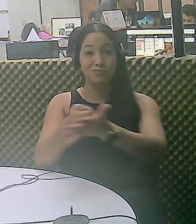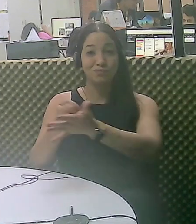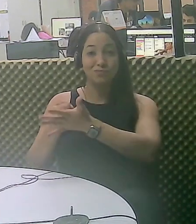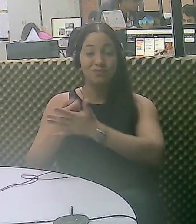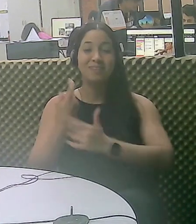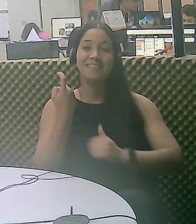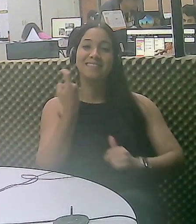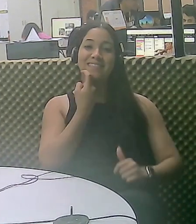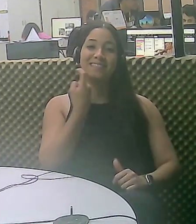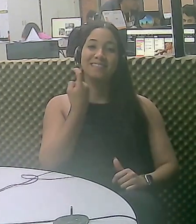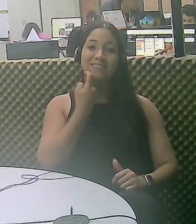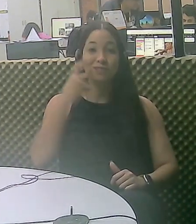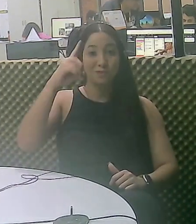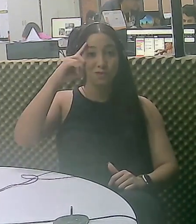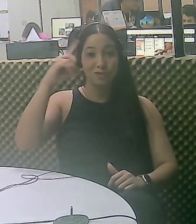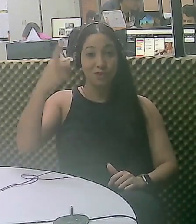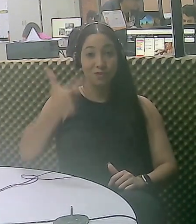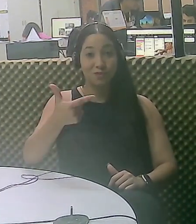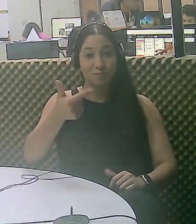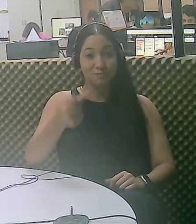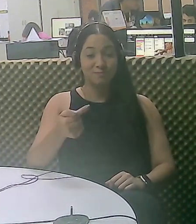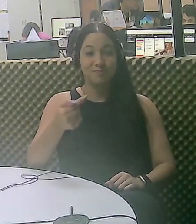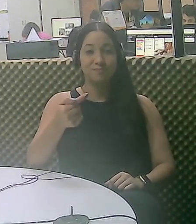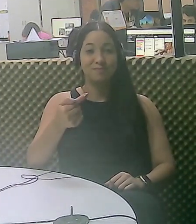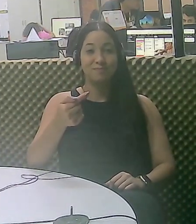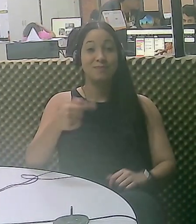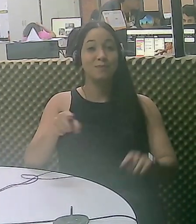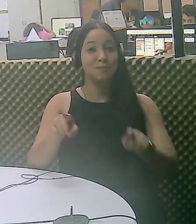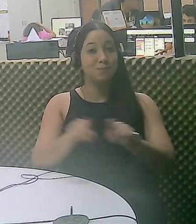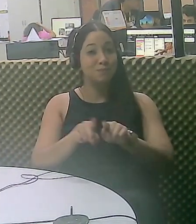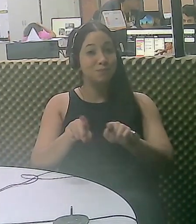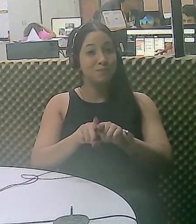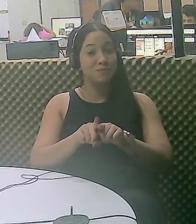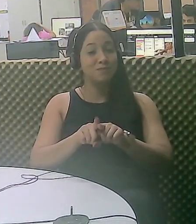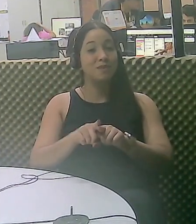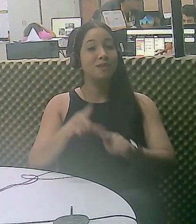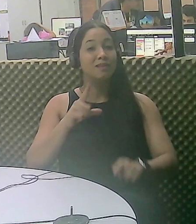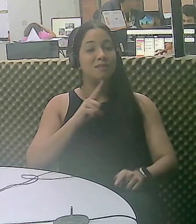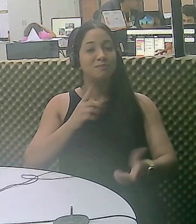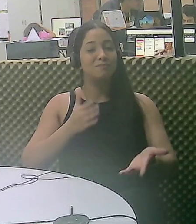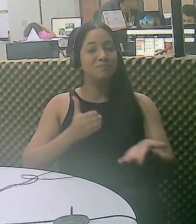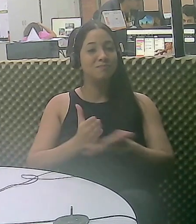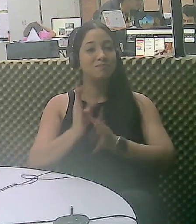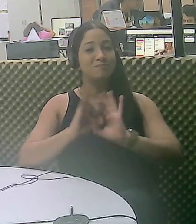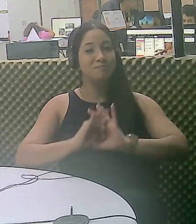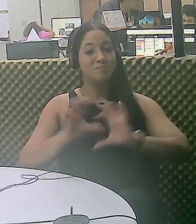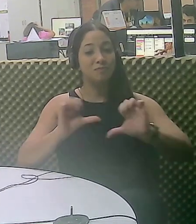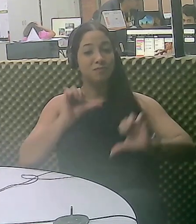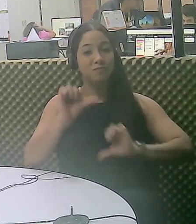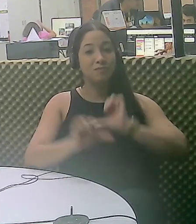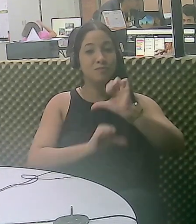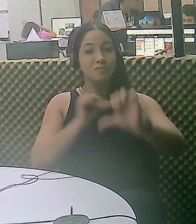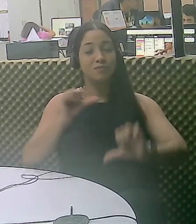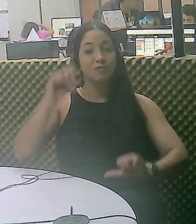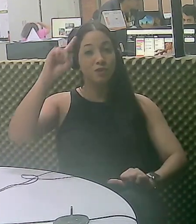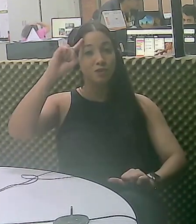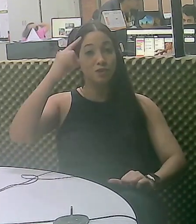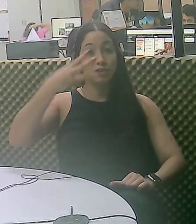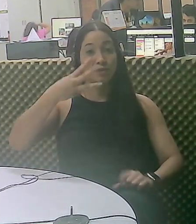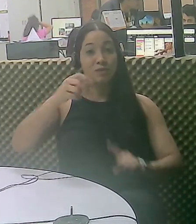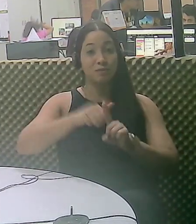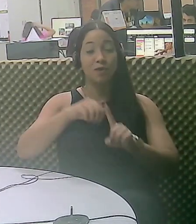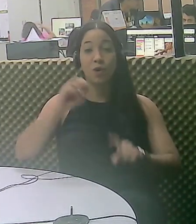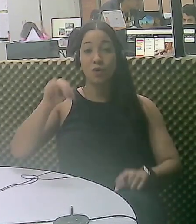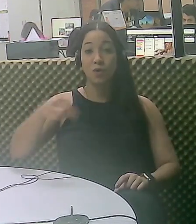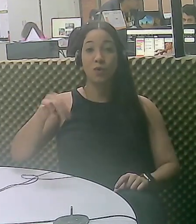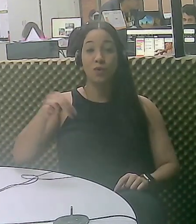nesta sexta-feira, dia 27. Além disso, também foi autorizada a transferência para 3 de novembro,